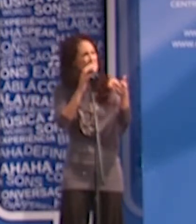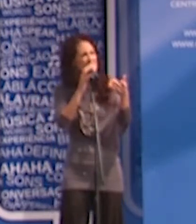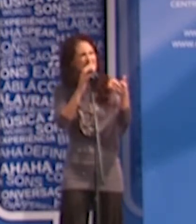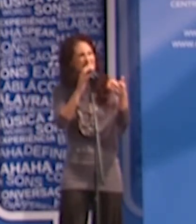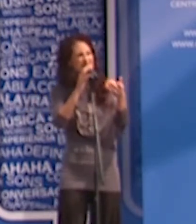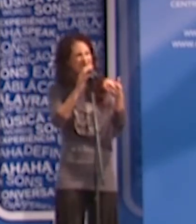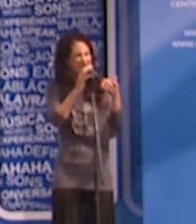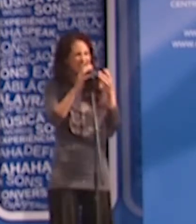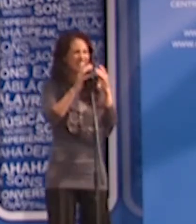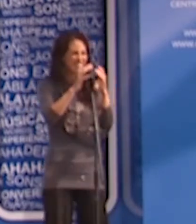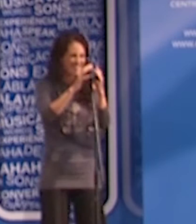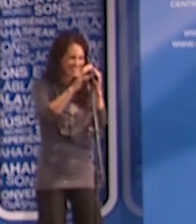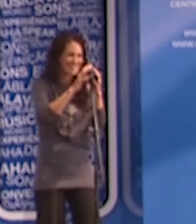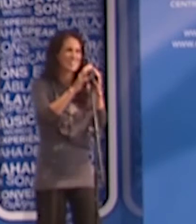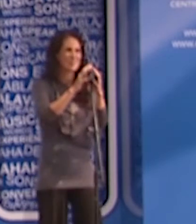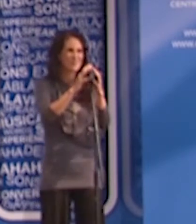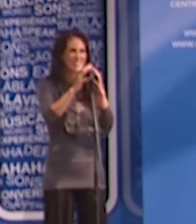melodia,